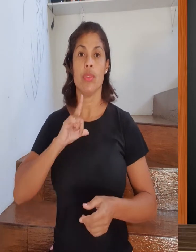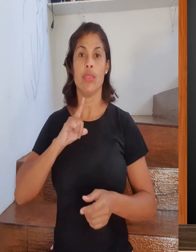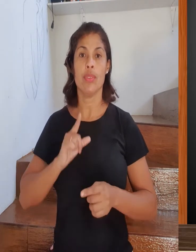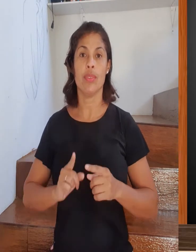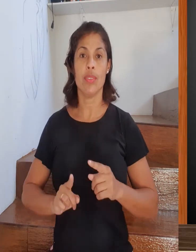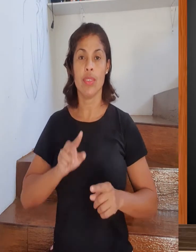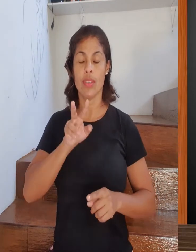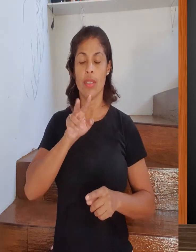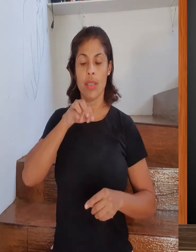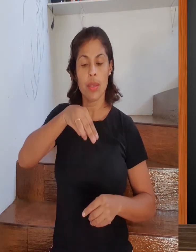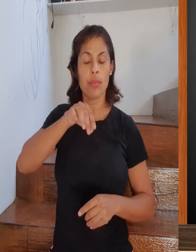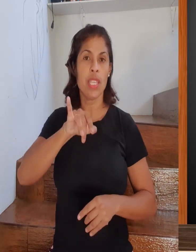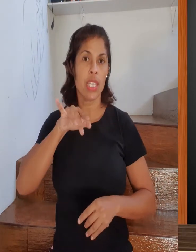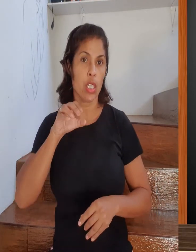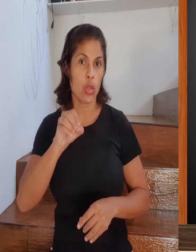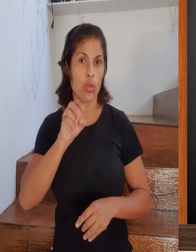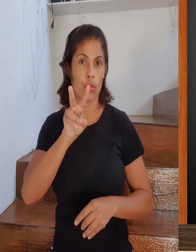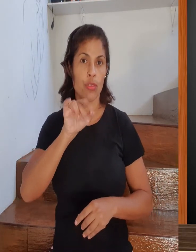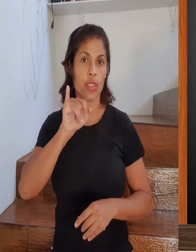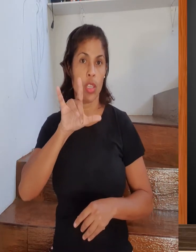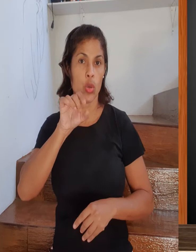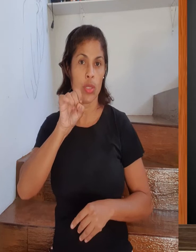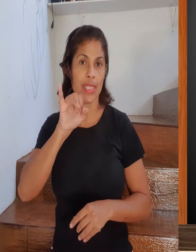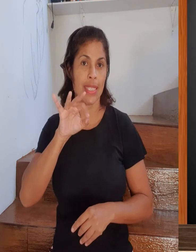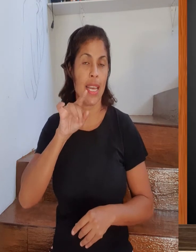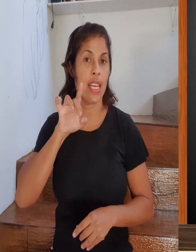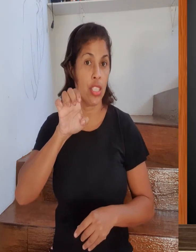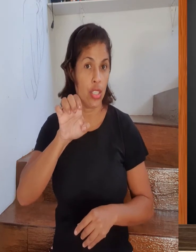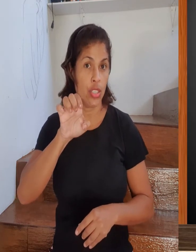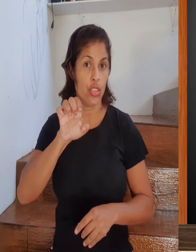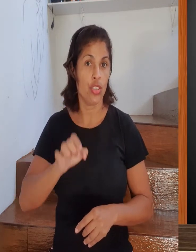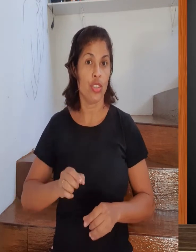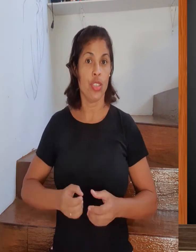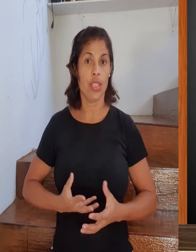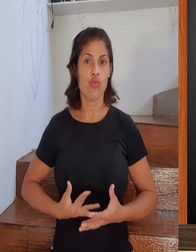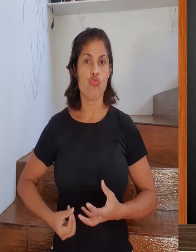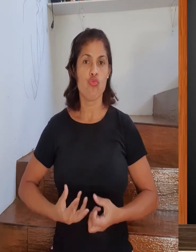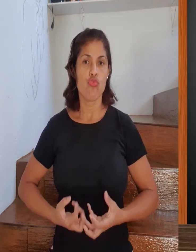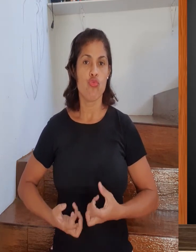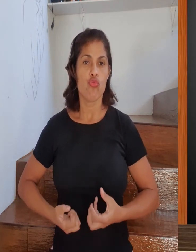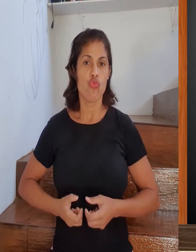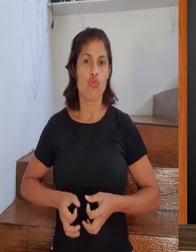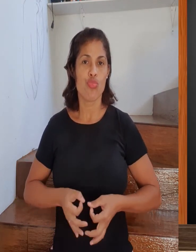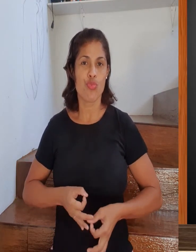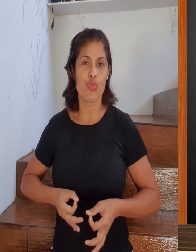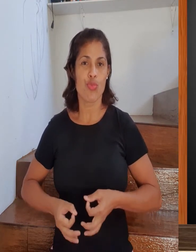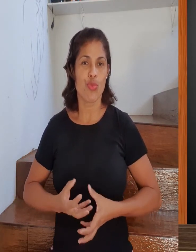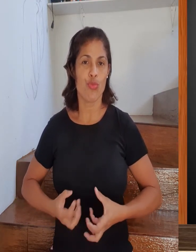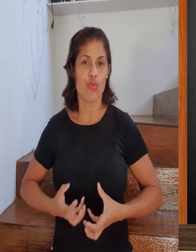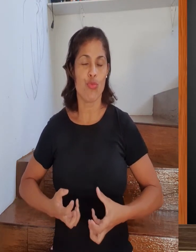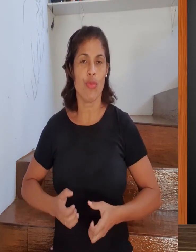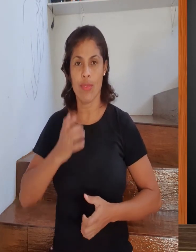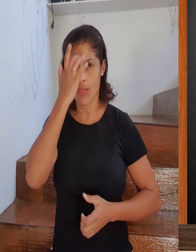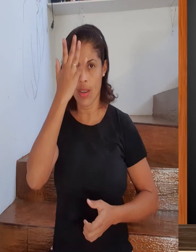a presença de microvilosidades intestinais, que aumentam e muito a área absortiva.